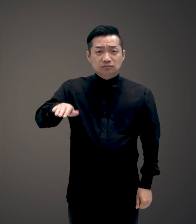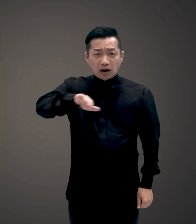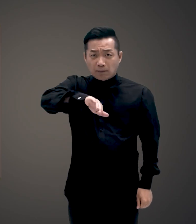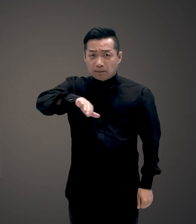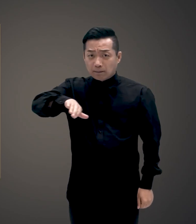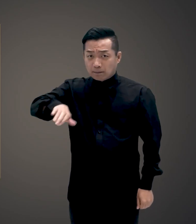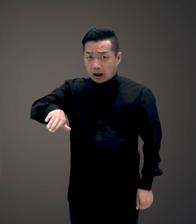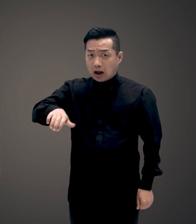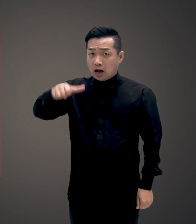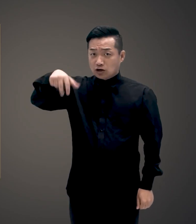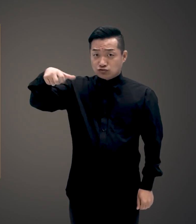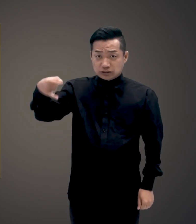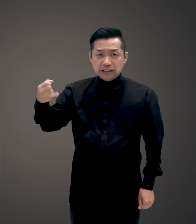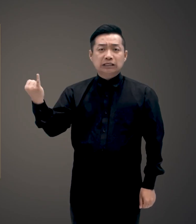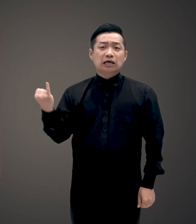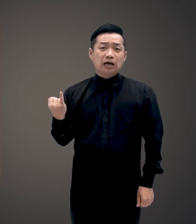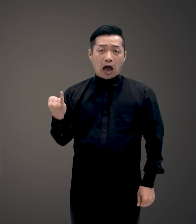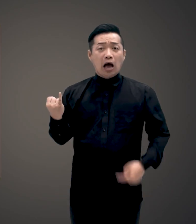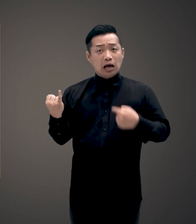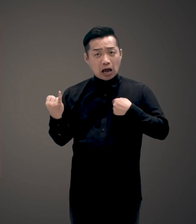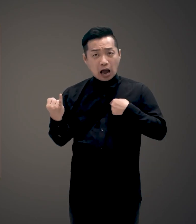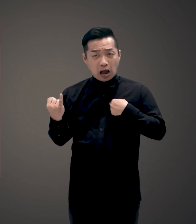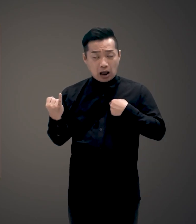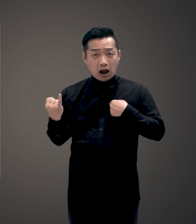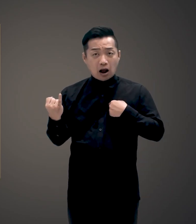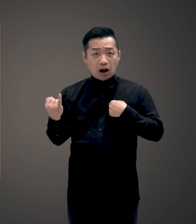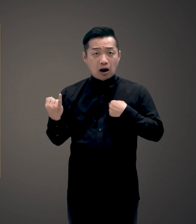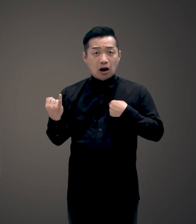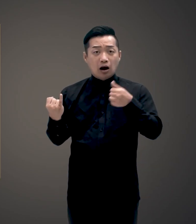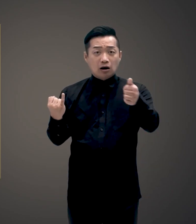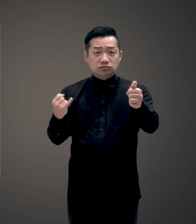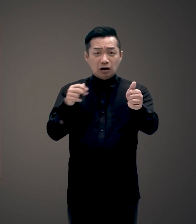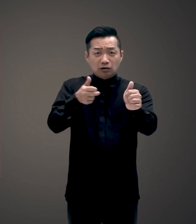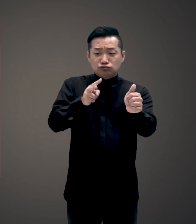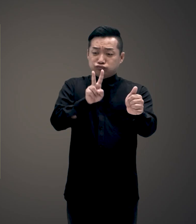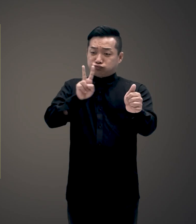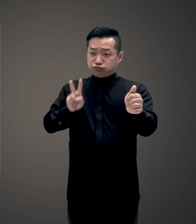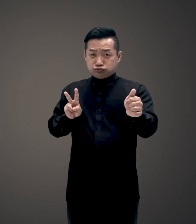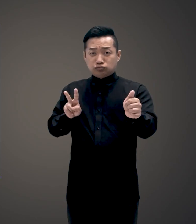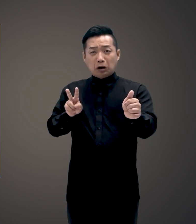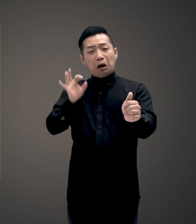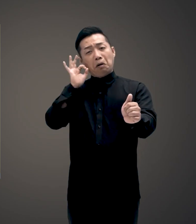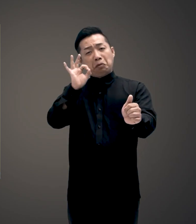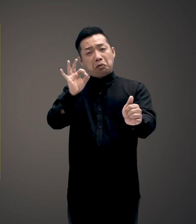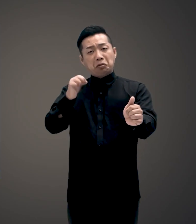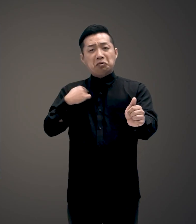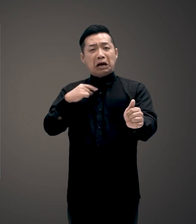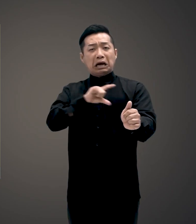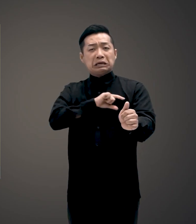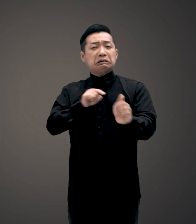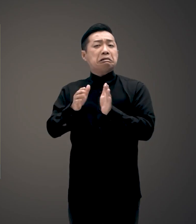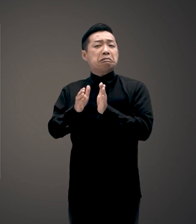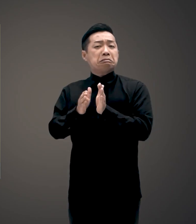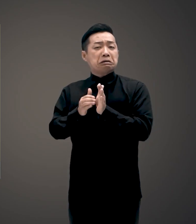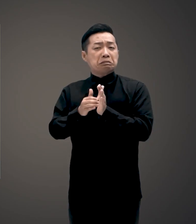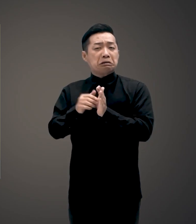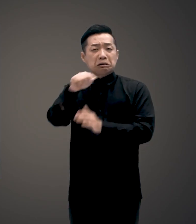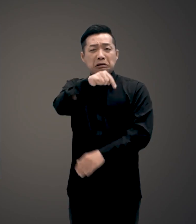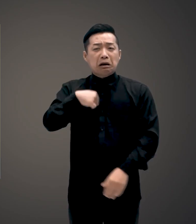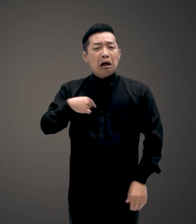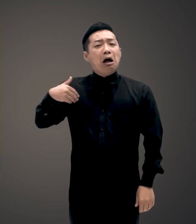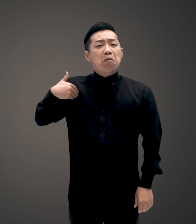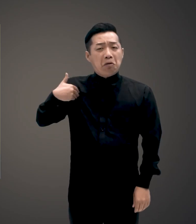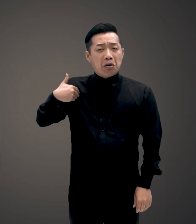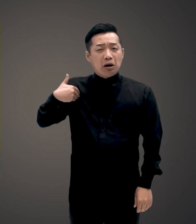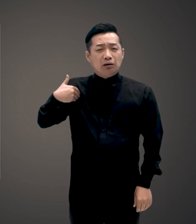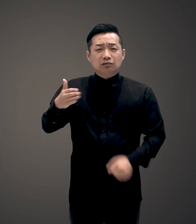하지만 다른 한편으로 어차피 주희나 나나 원거리에서 인싸를 바라보는 익명의 존재일 뿐이라고 생각하면 딱히